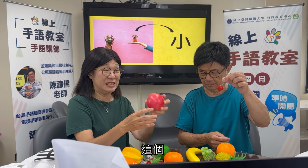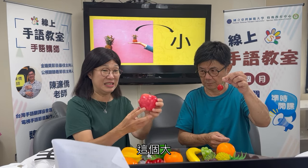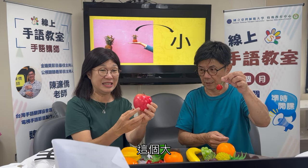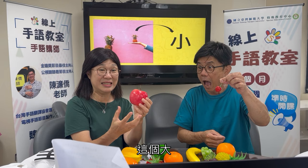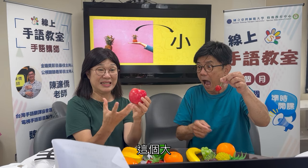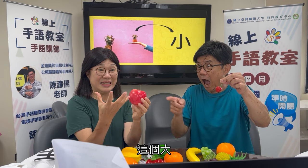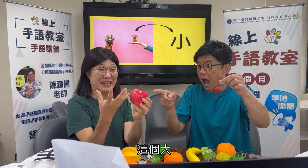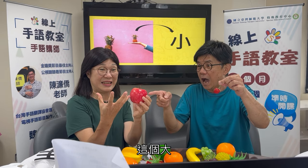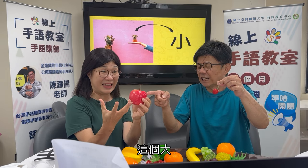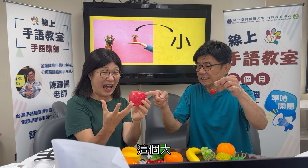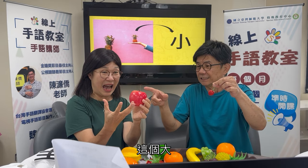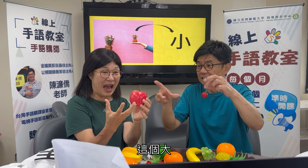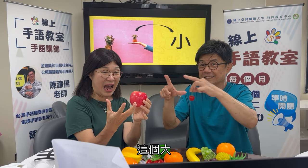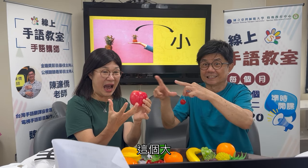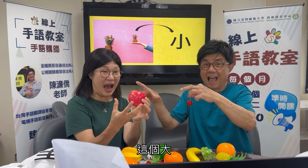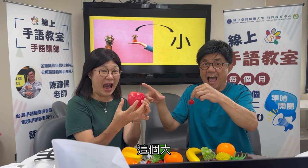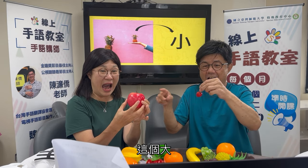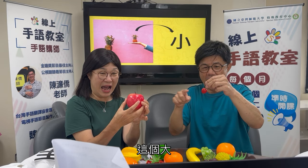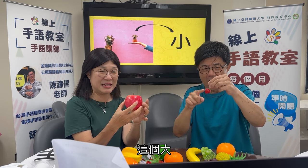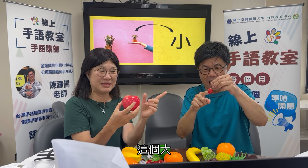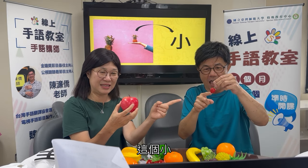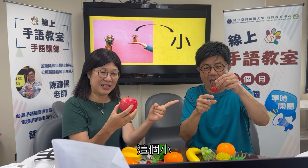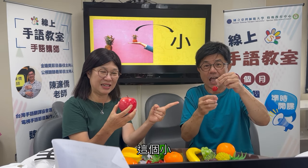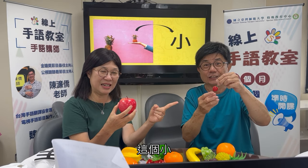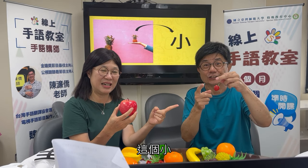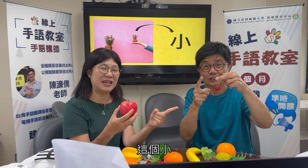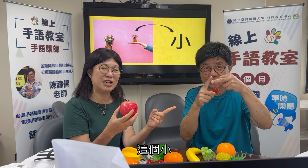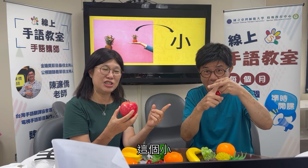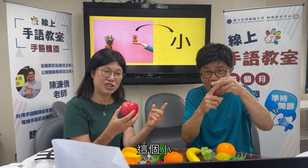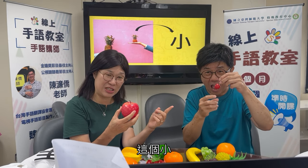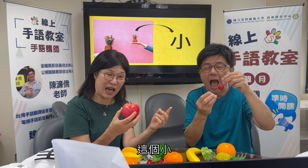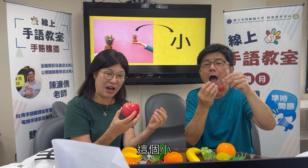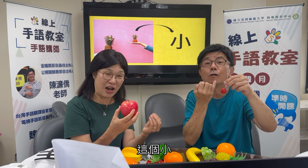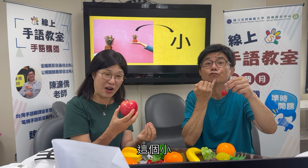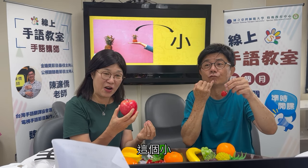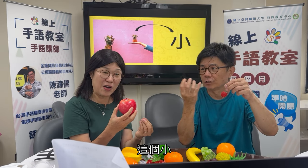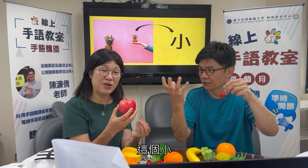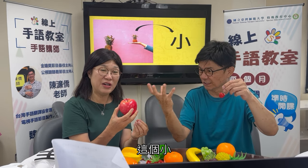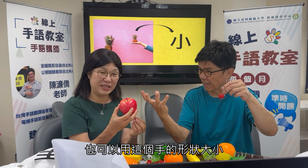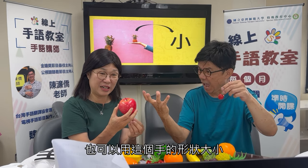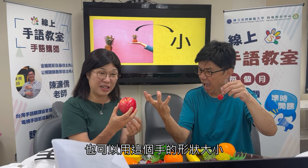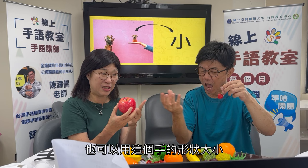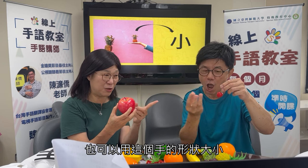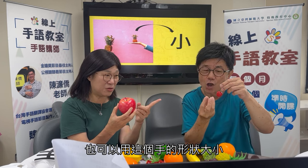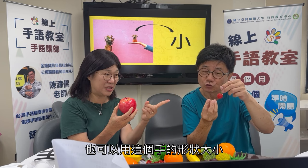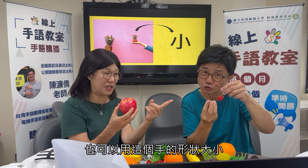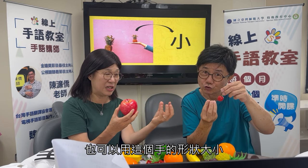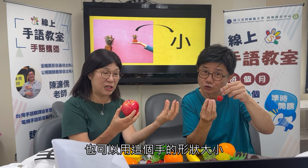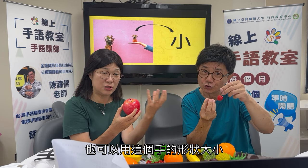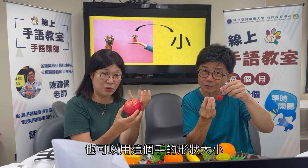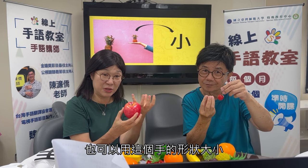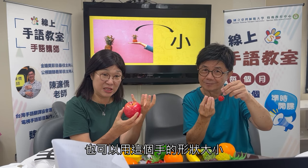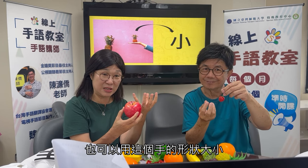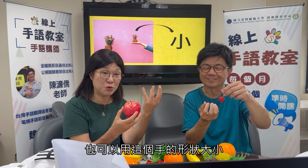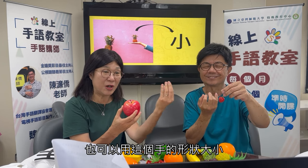这个大，这个小，也可以用这个手的形状